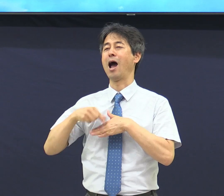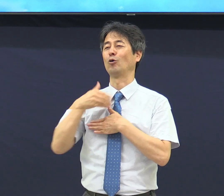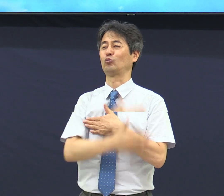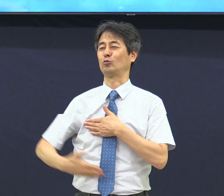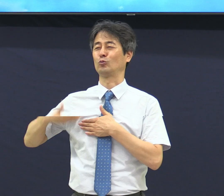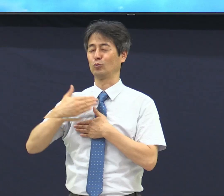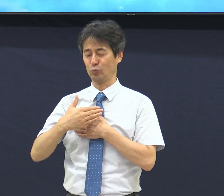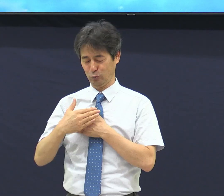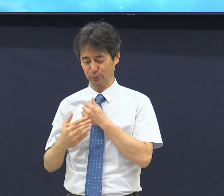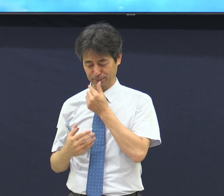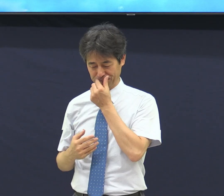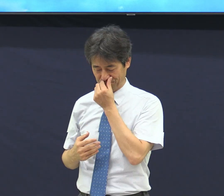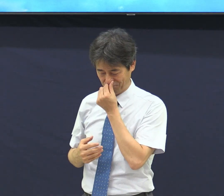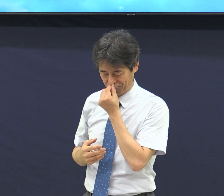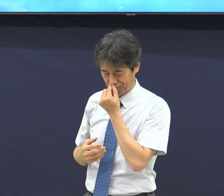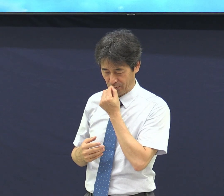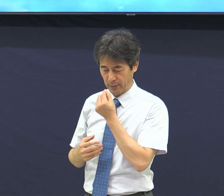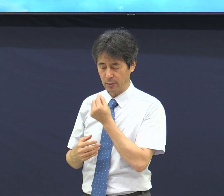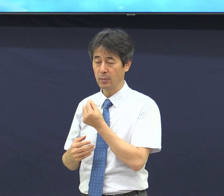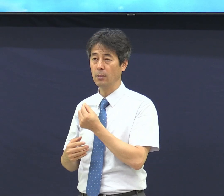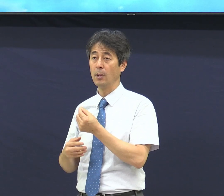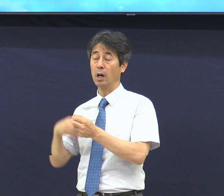화육이라고 하는 한자가 있는데요. 좀 어렵죠?